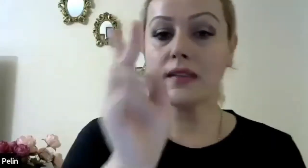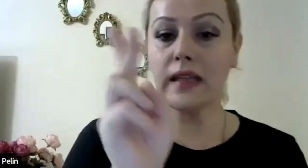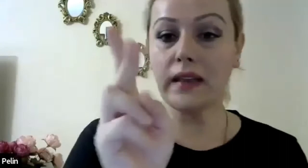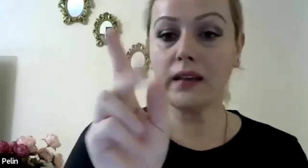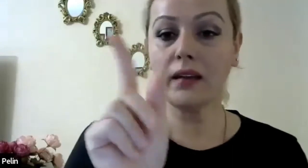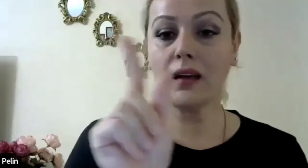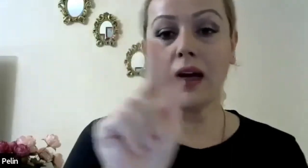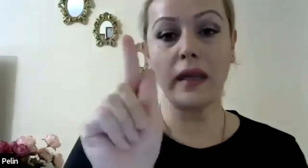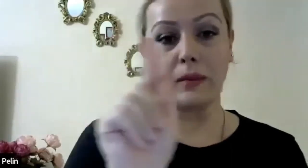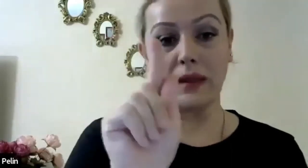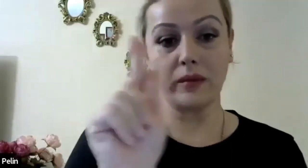senin kalemin.